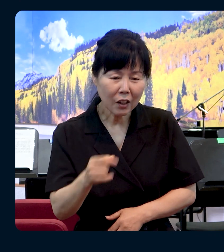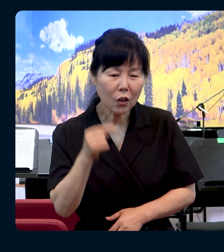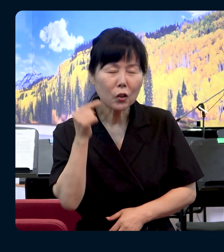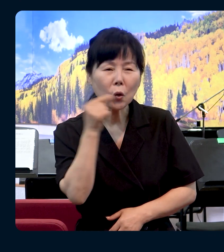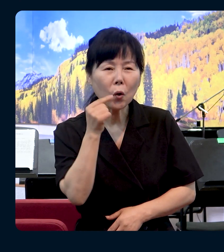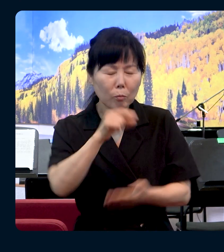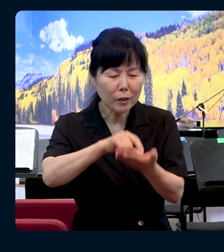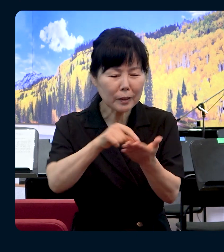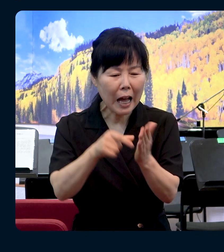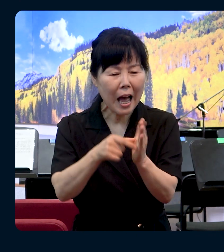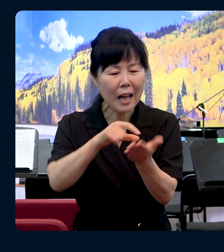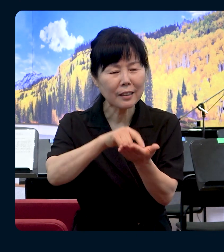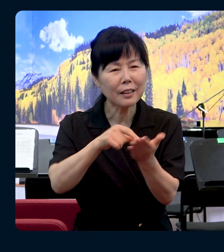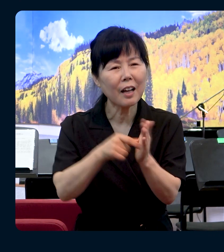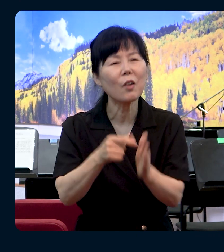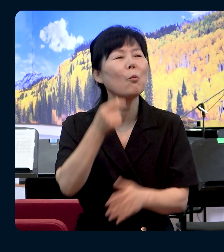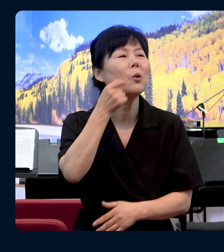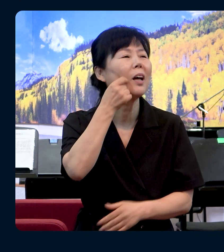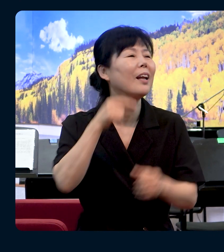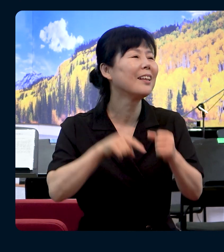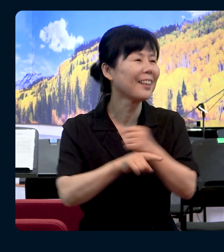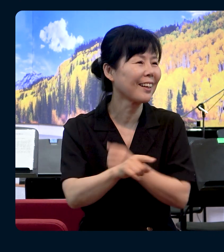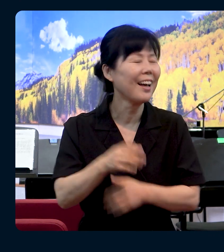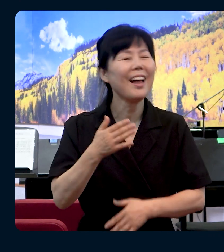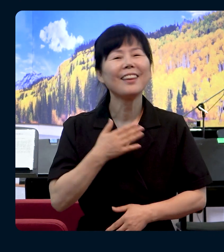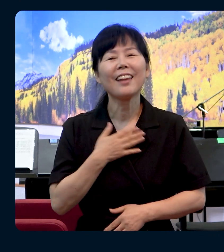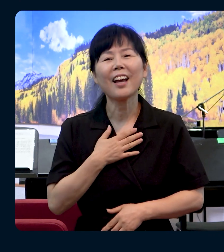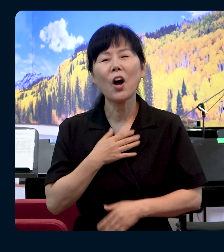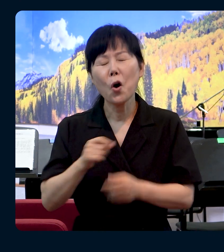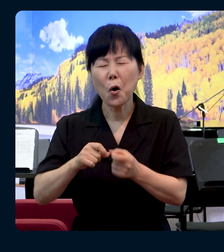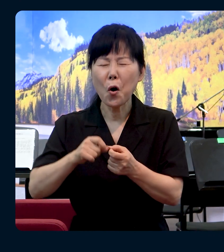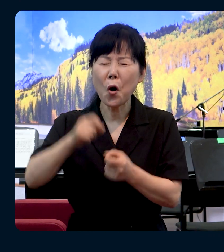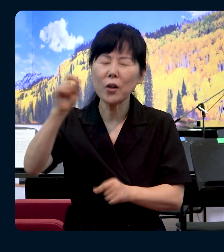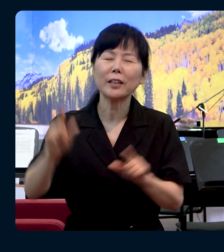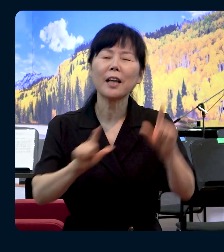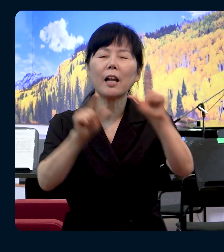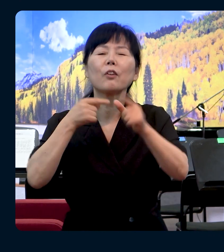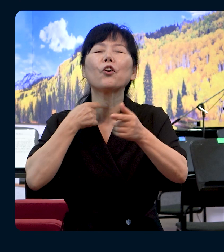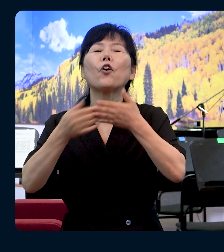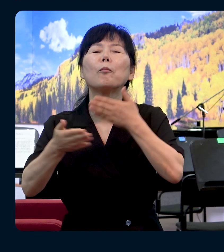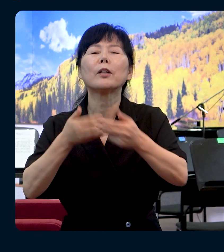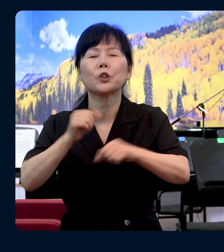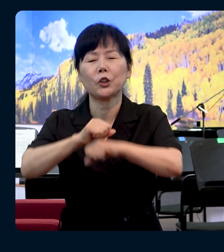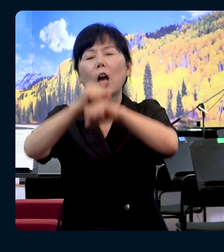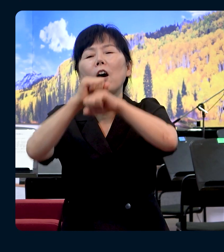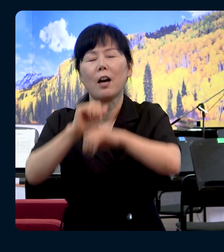뜻이에요. 이건 저의 오랜 삶의 체험에서 나온 결론입니다.